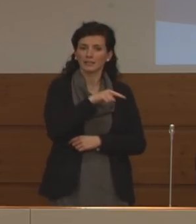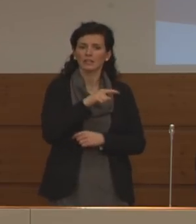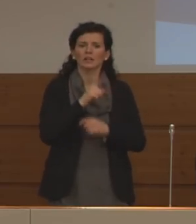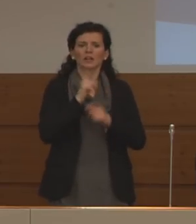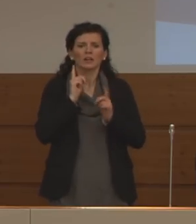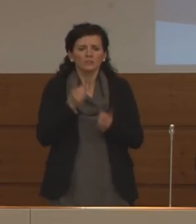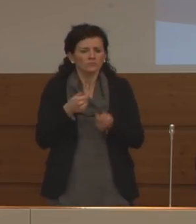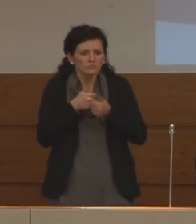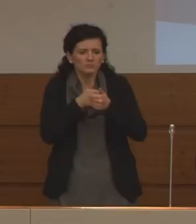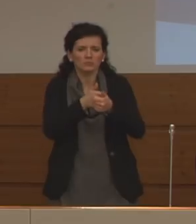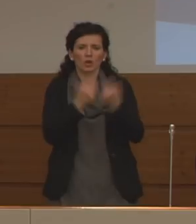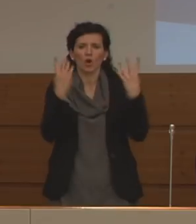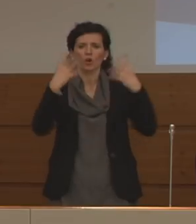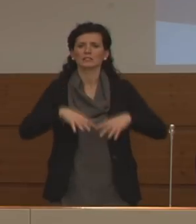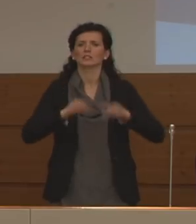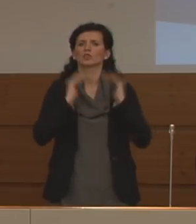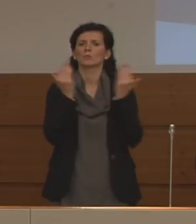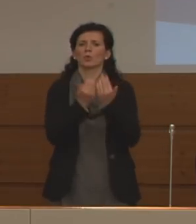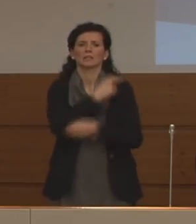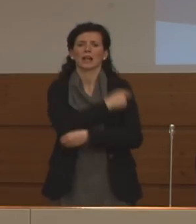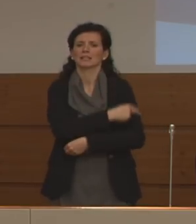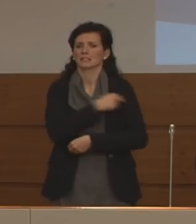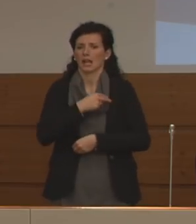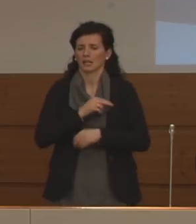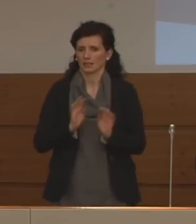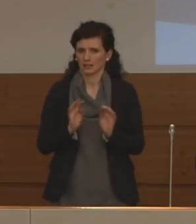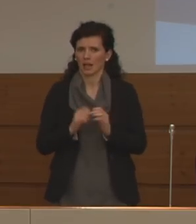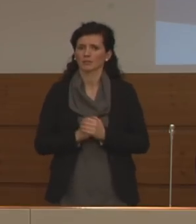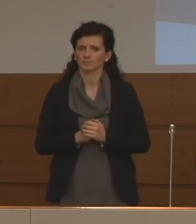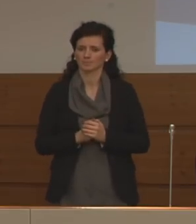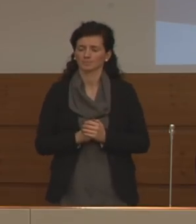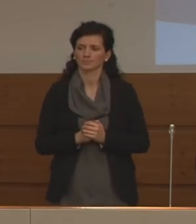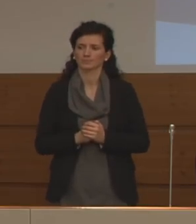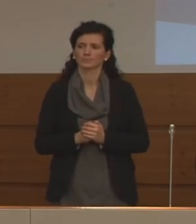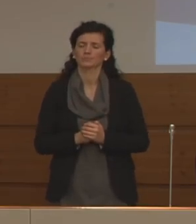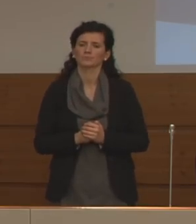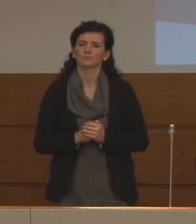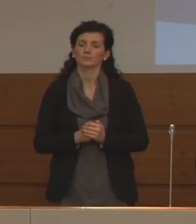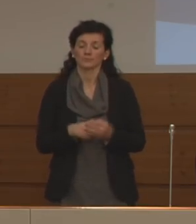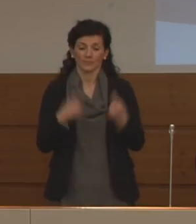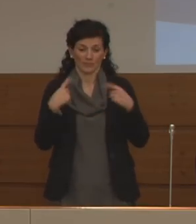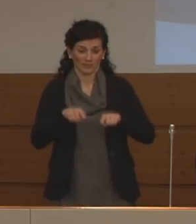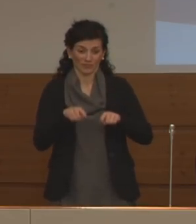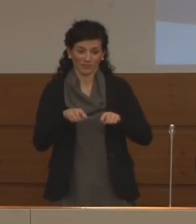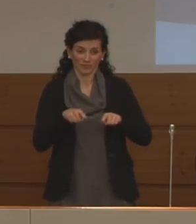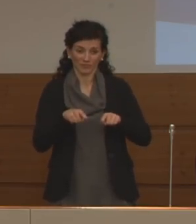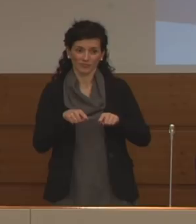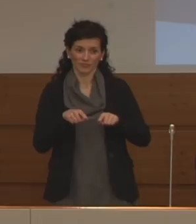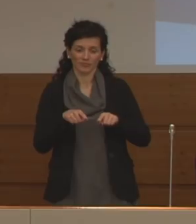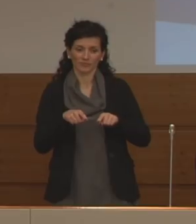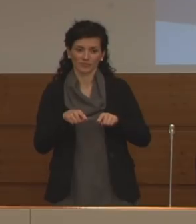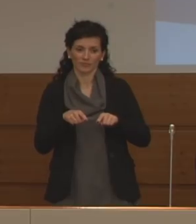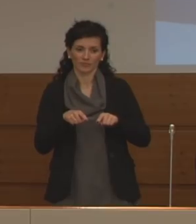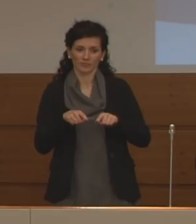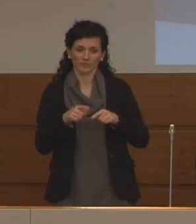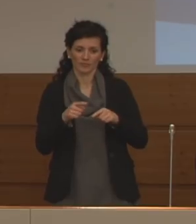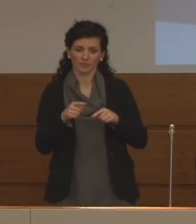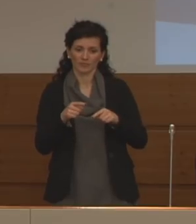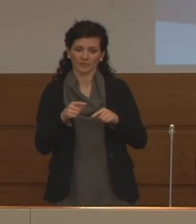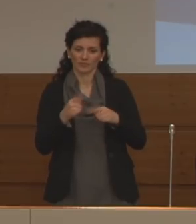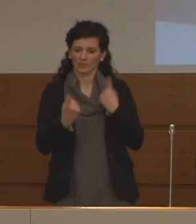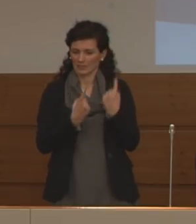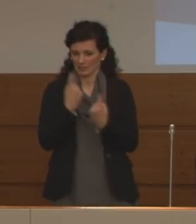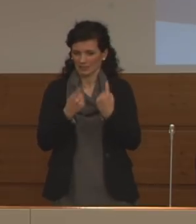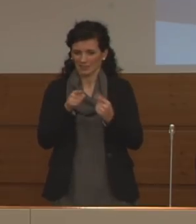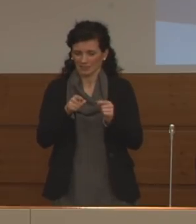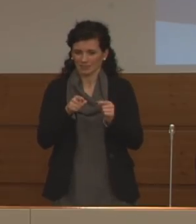mondiale della sanità e anche qui non sfuggo una domanda che